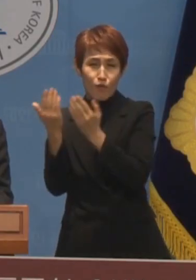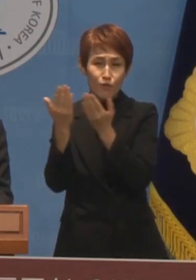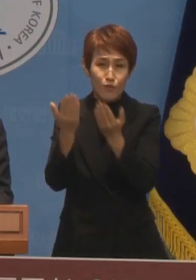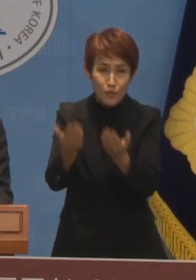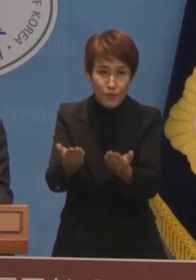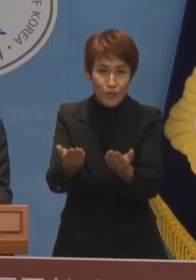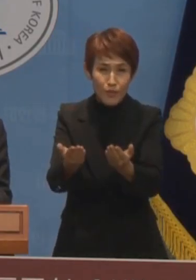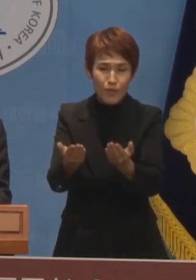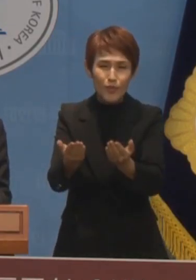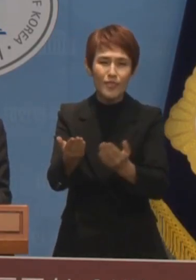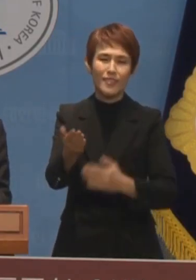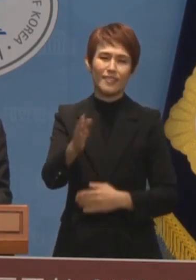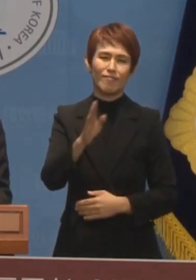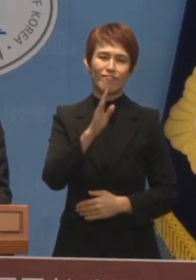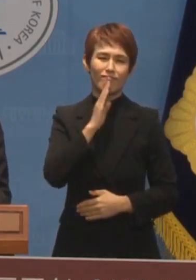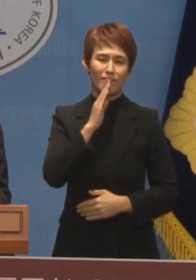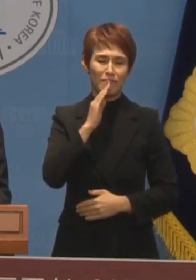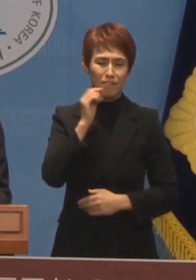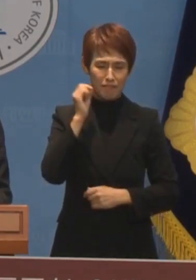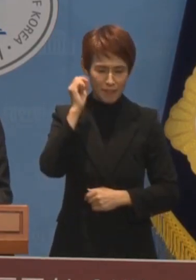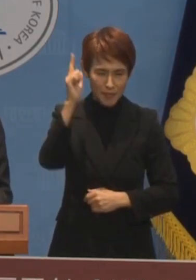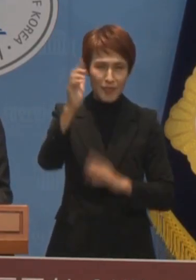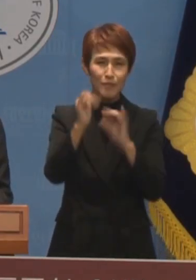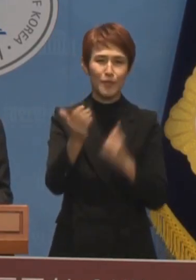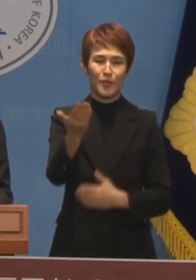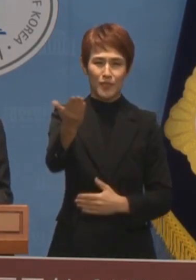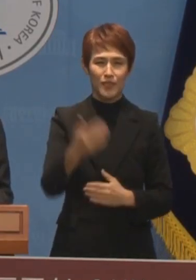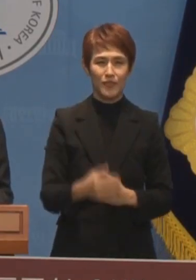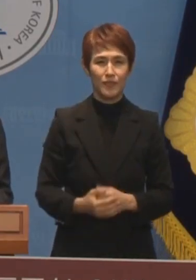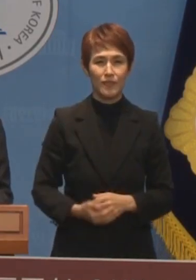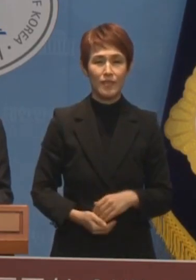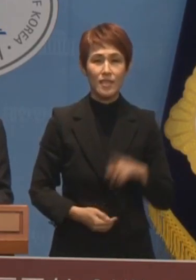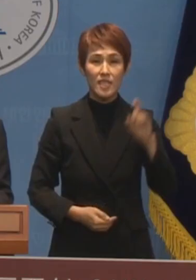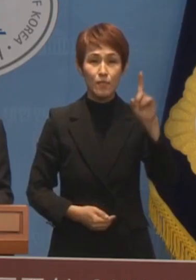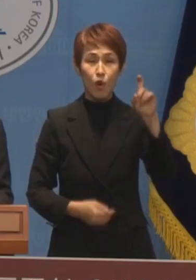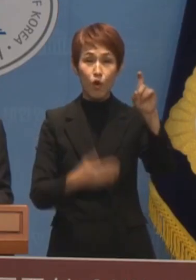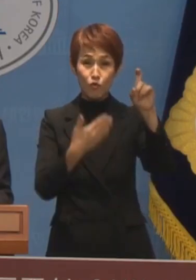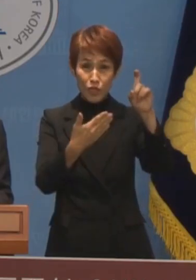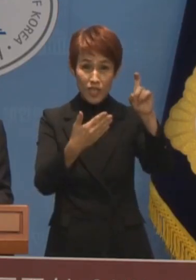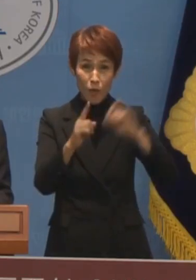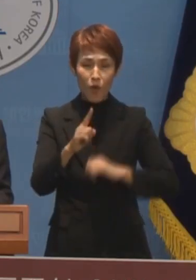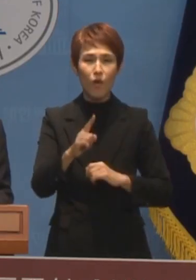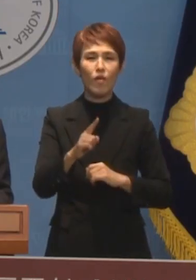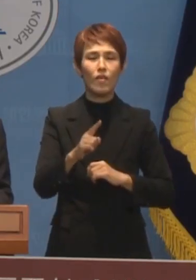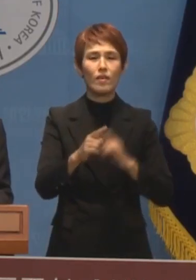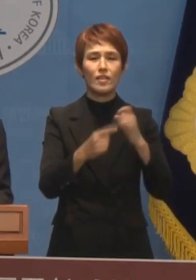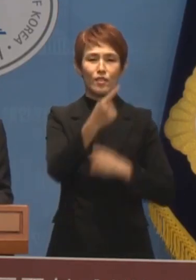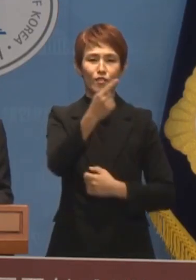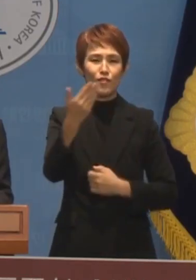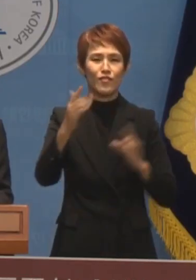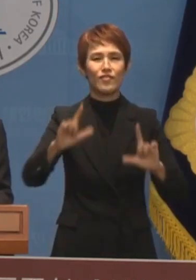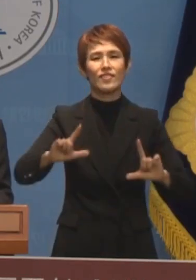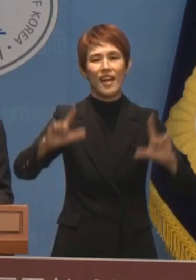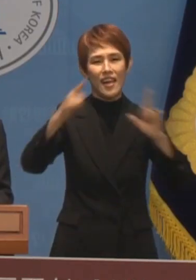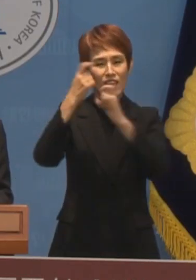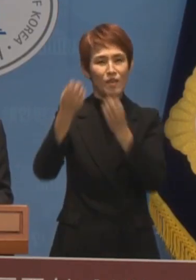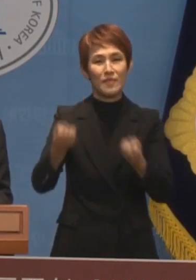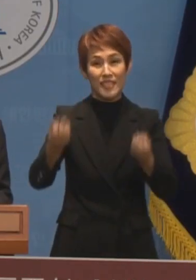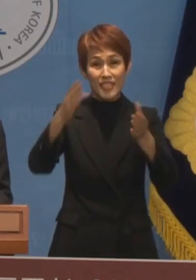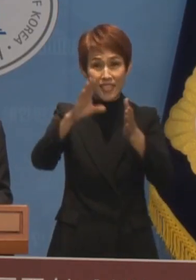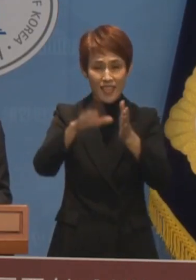되살려내는 진정한 히어로들. 11월 9일 소방의 날 기념식에서 대한민국